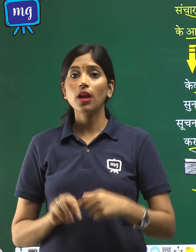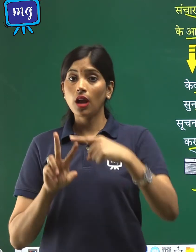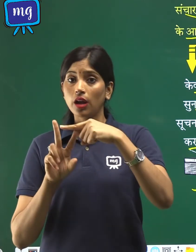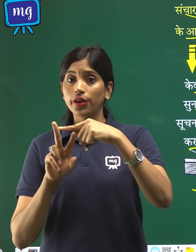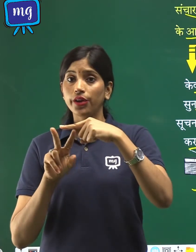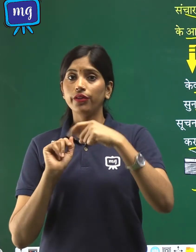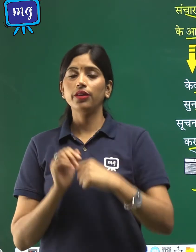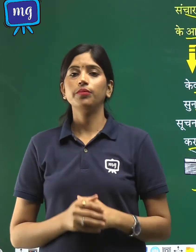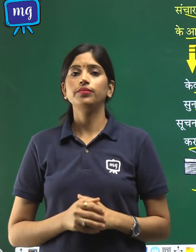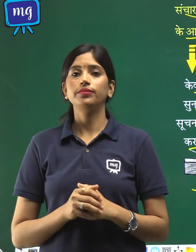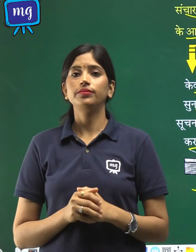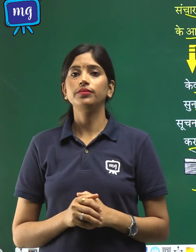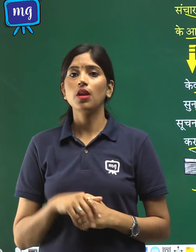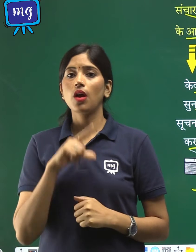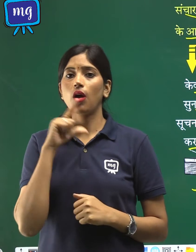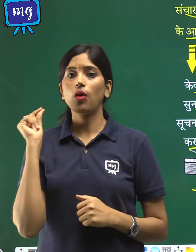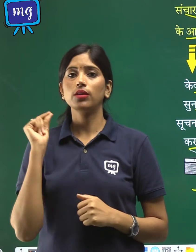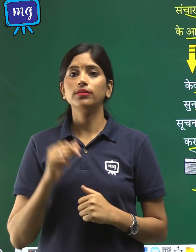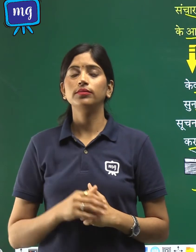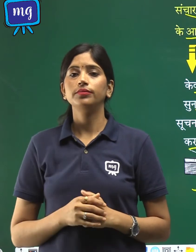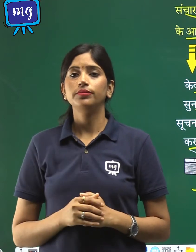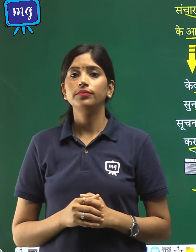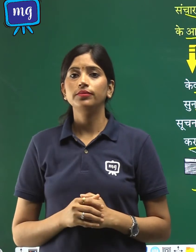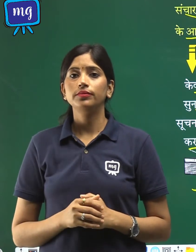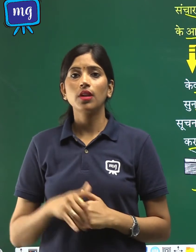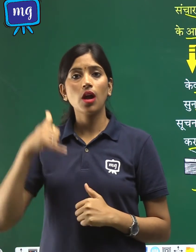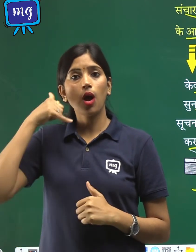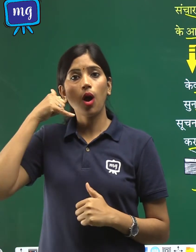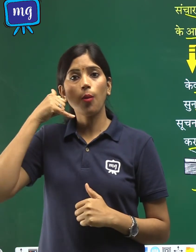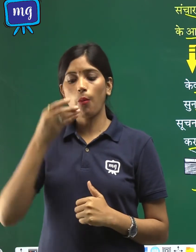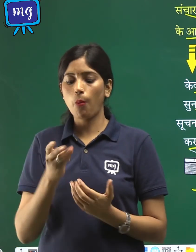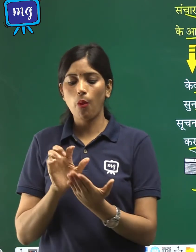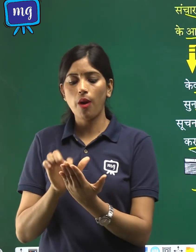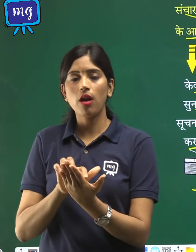टेलीविज़न और मोबाइल फ़ोन है।